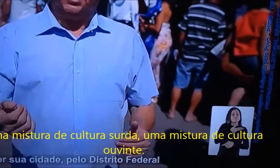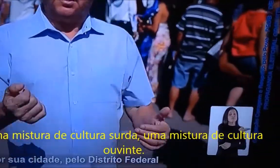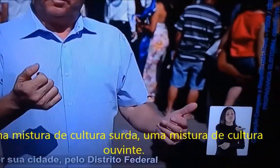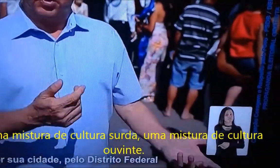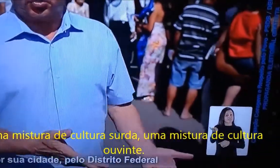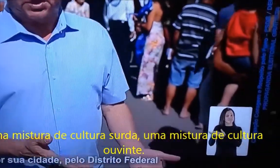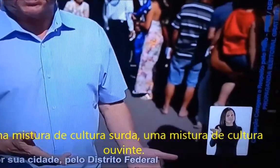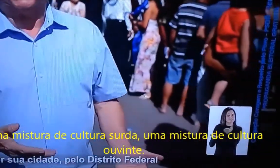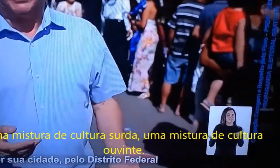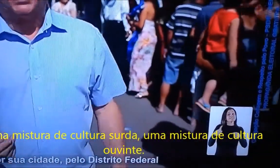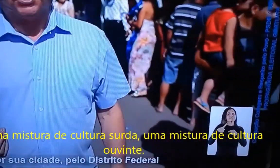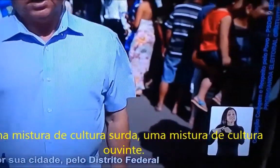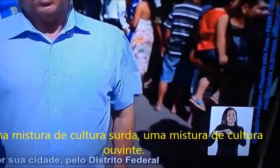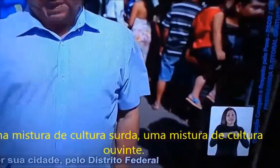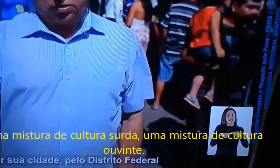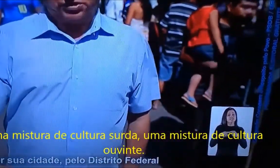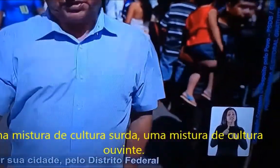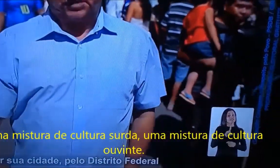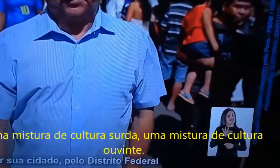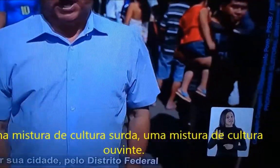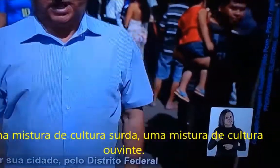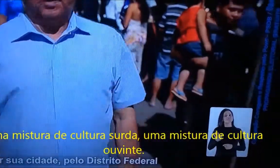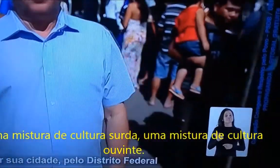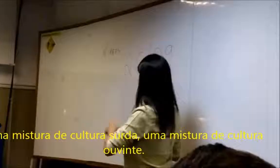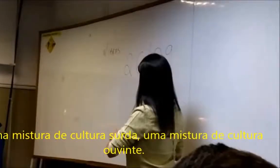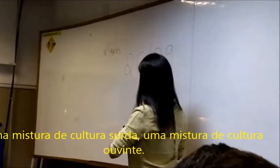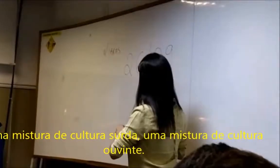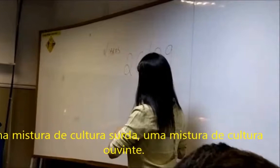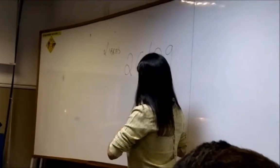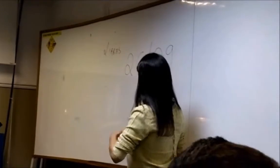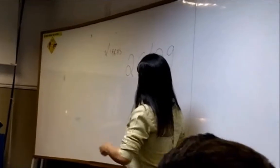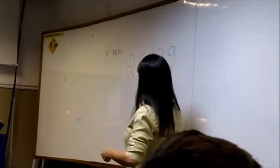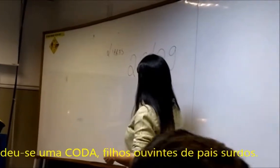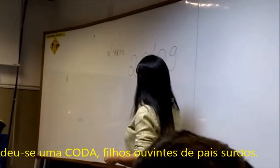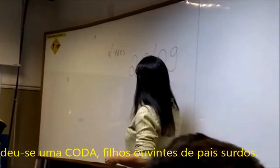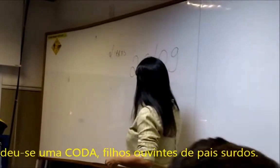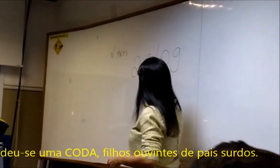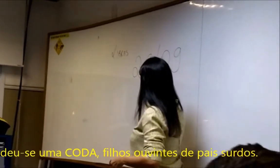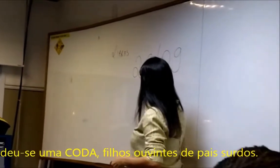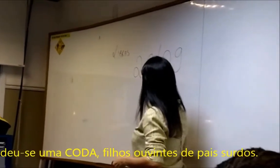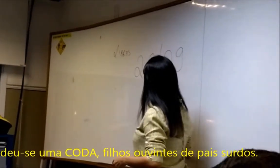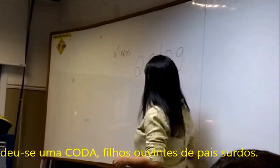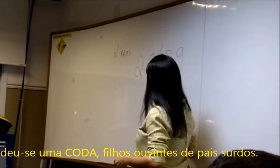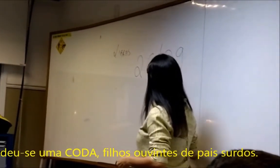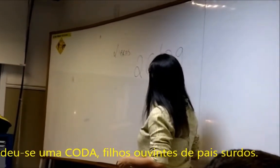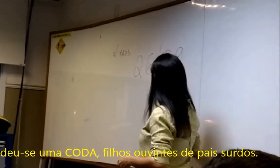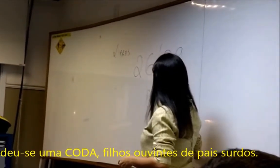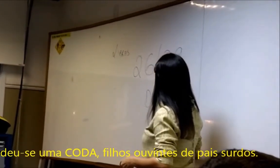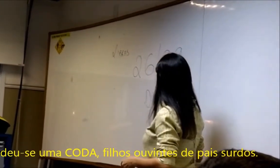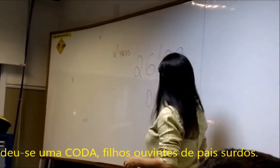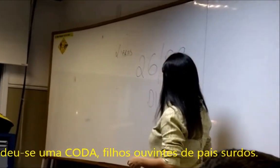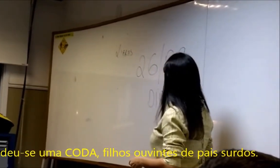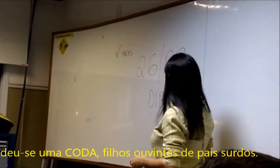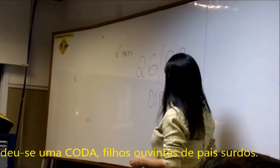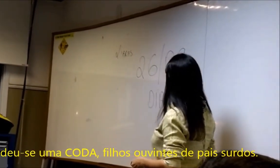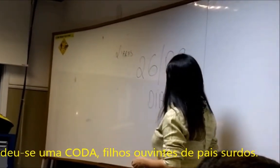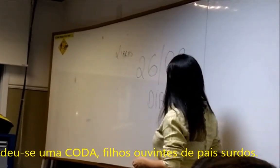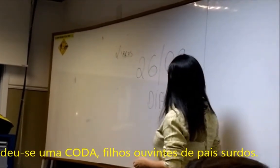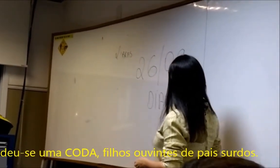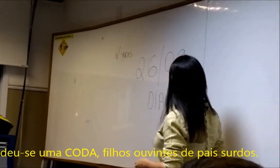cultura surda, uma mistura de cultura ouvinte, e deu-se uma coda, filhas ouvintes de pai surdo, né? Então, uma